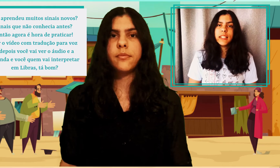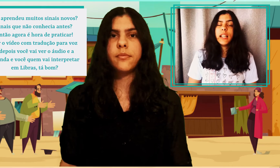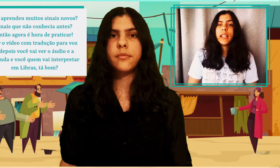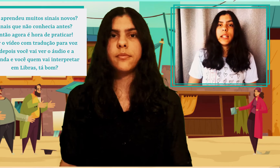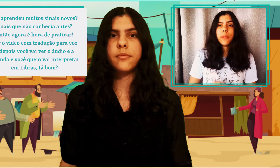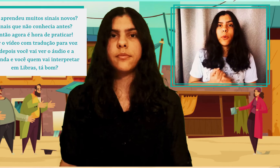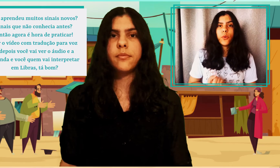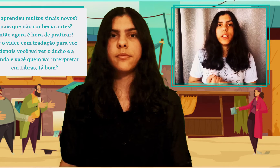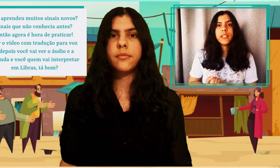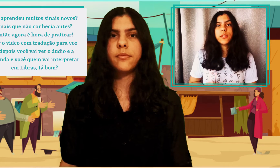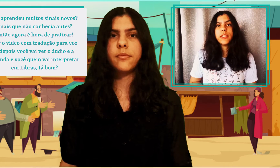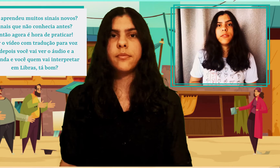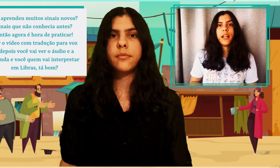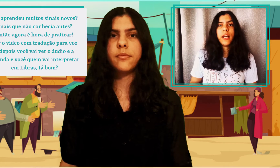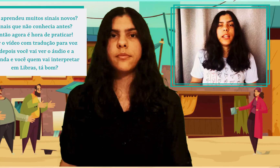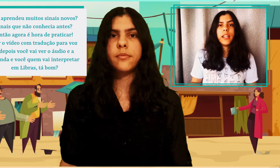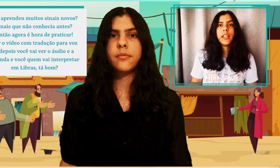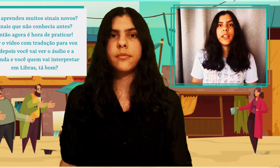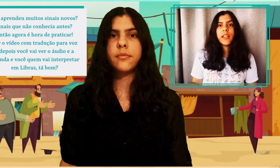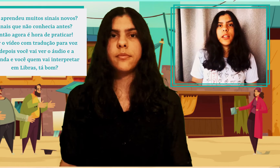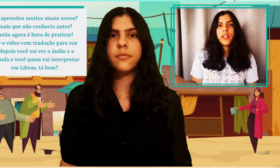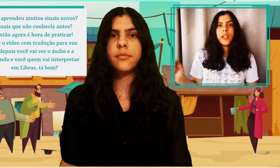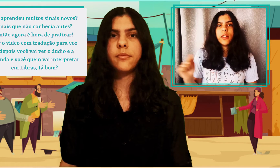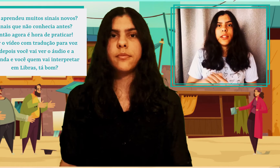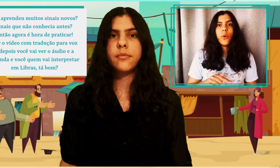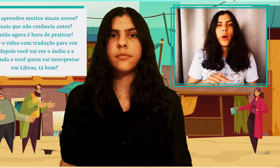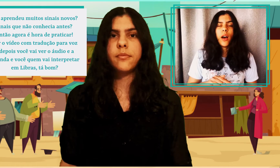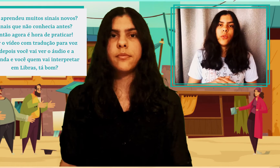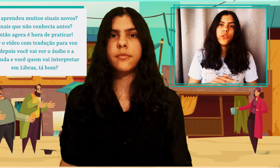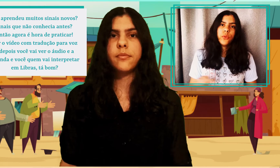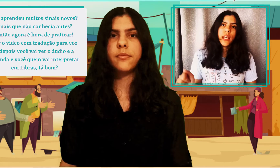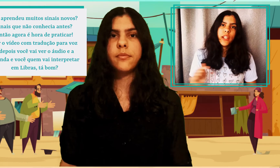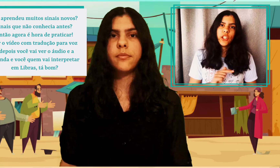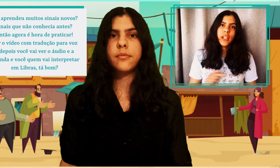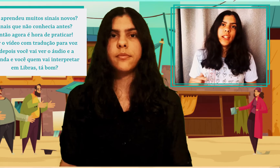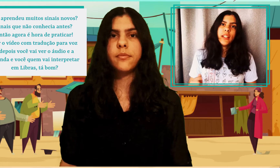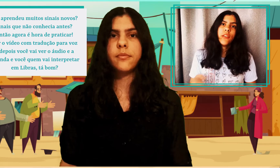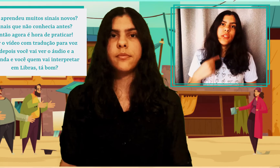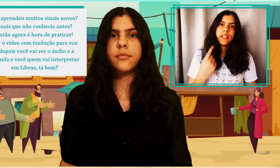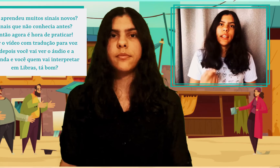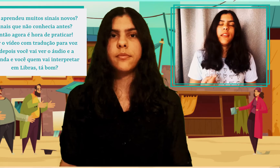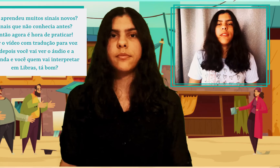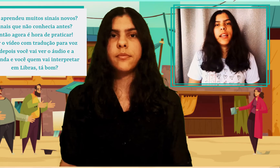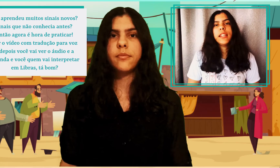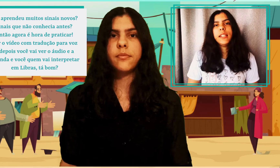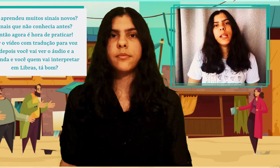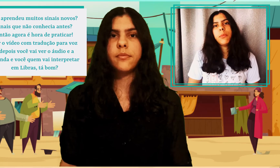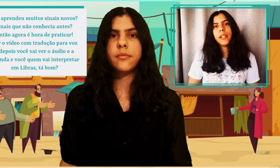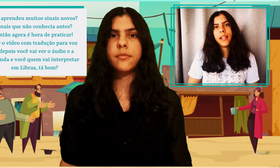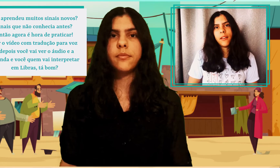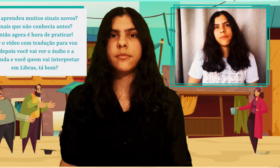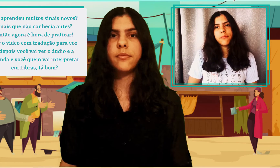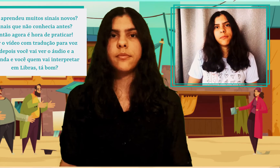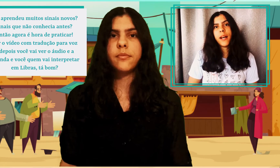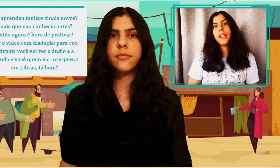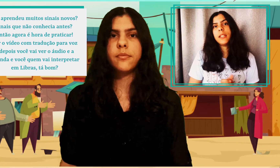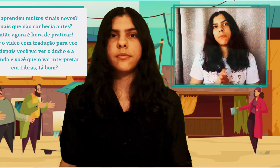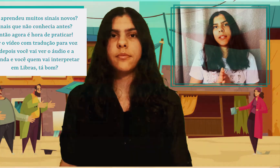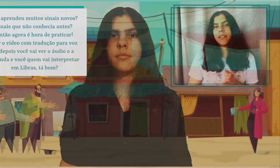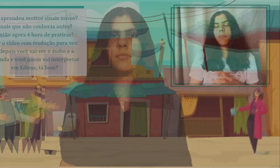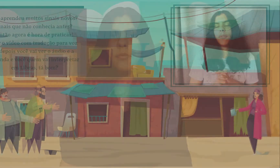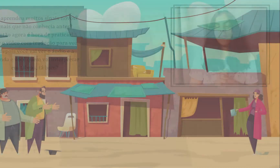voz e depois você vai ter o áudio e a legenda e é você quem vai interpretar